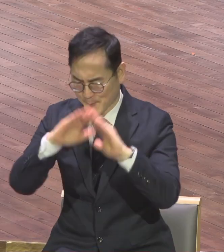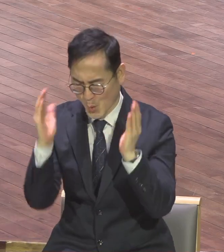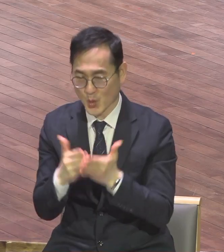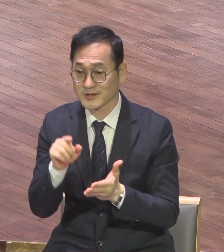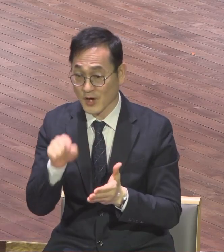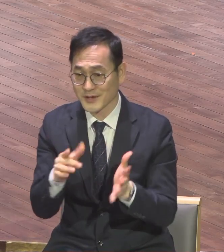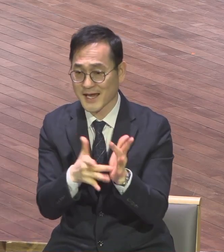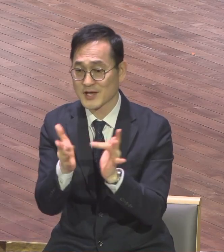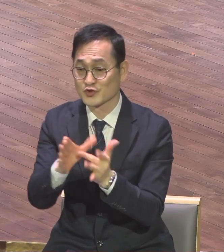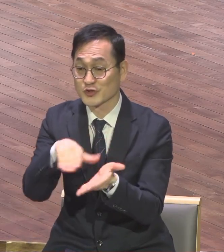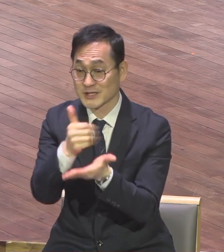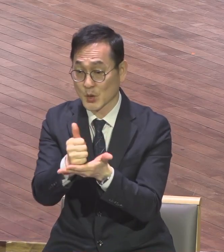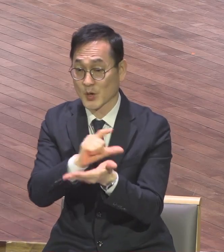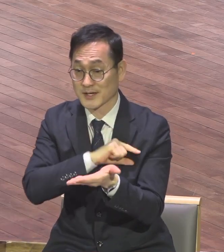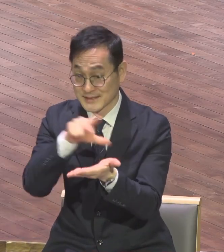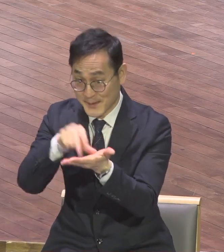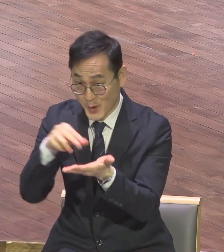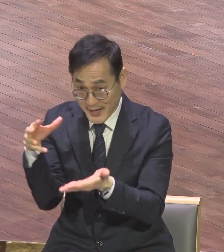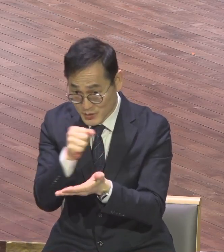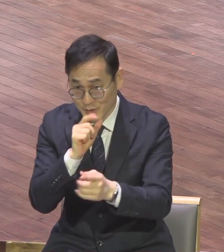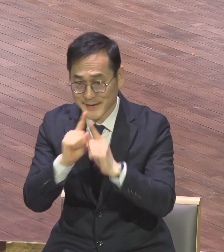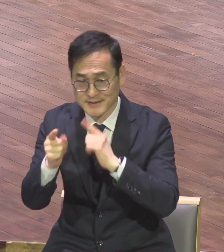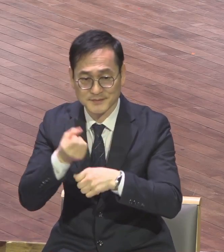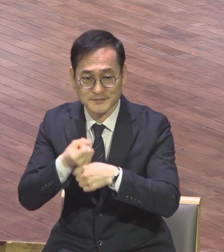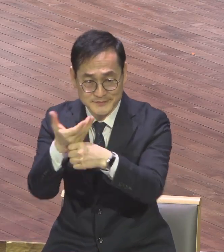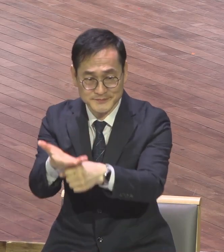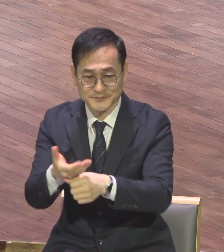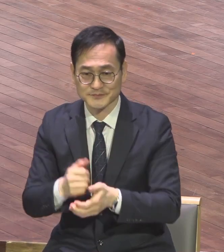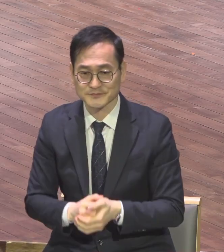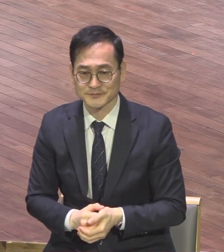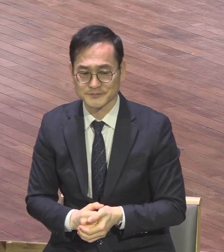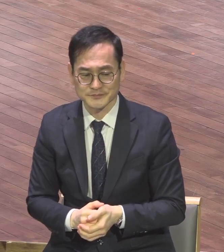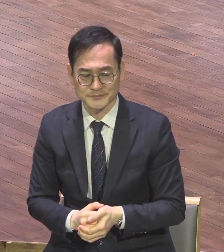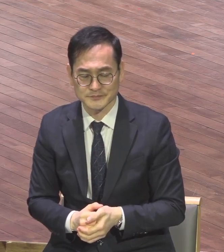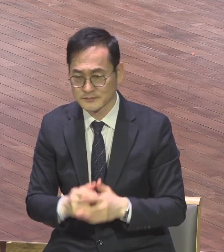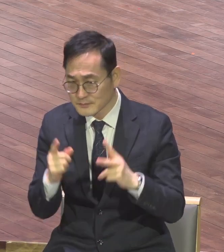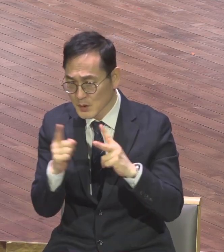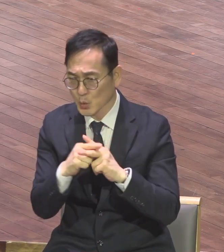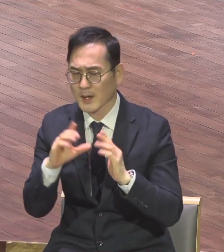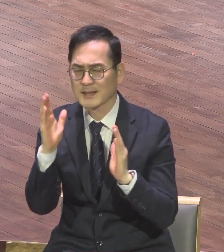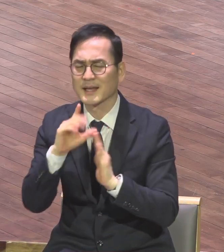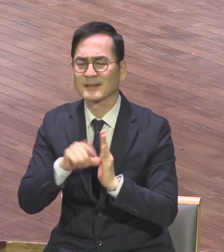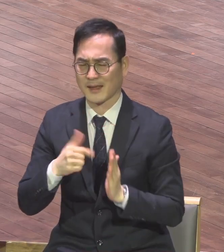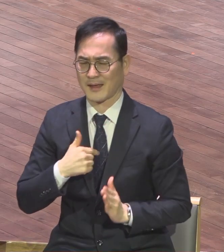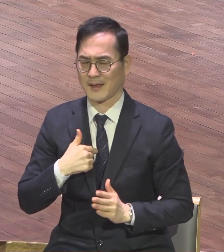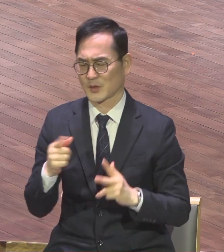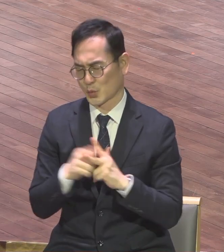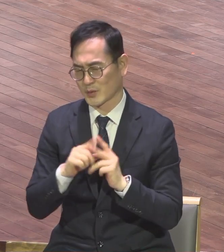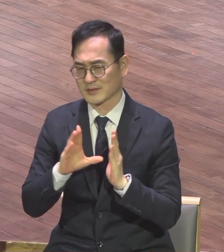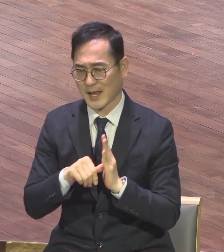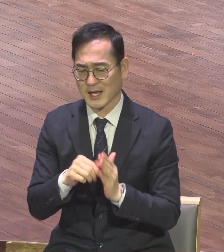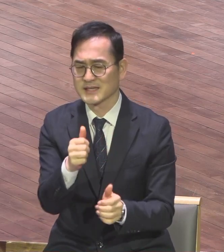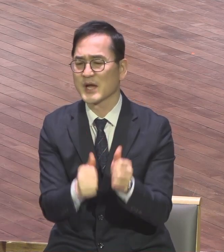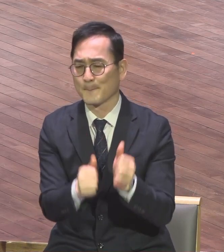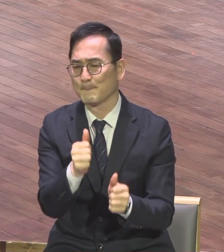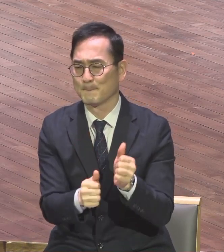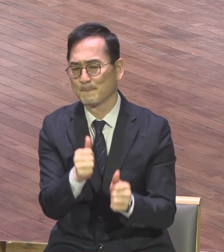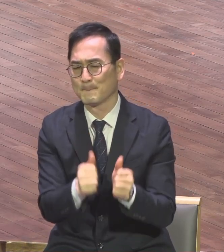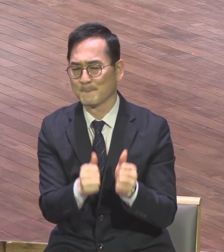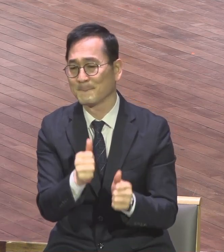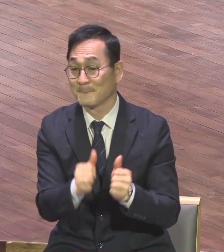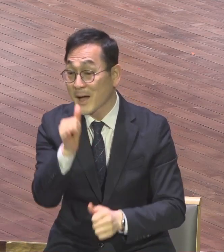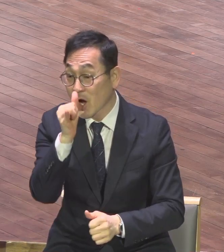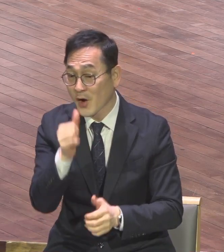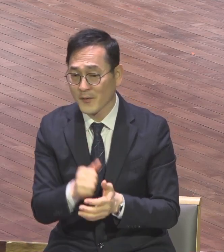예수 그리스도란 제목으로 말씀을 증거하겠습니다. 제가 초등학생 때였는데요. 시험 기간이었습니다.